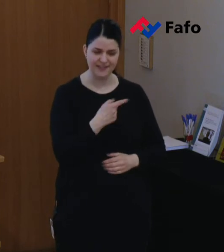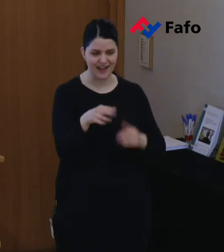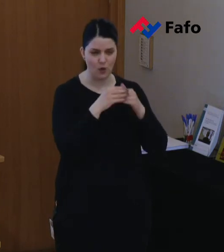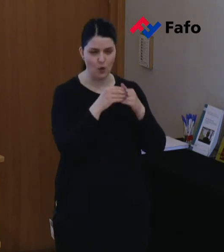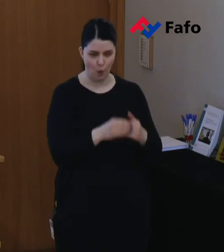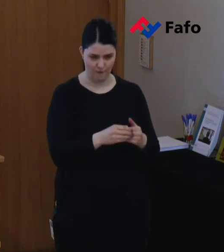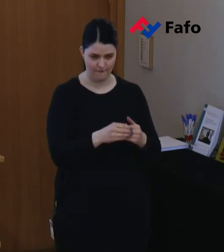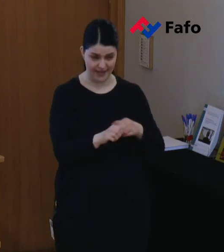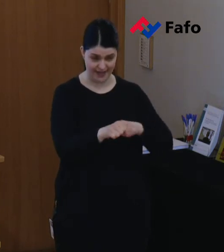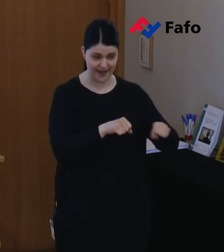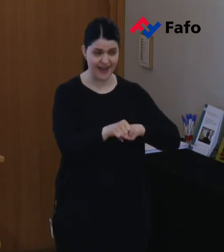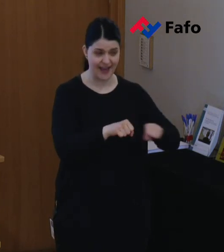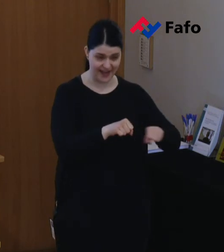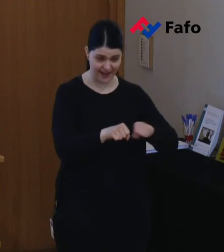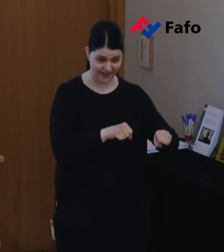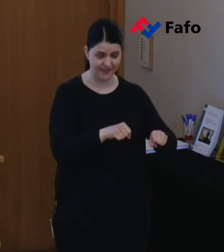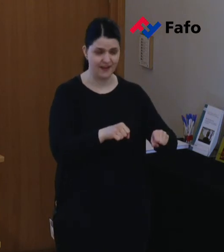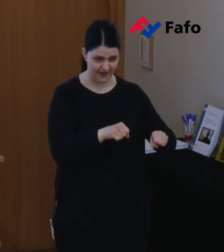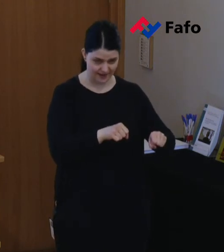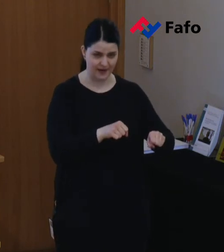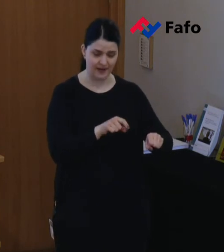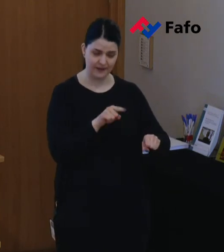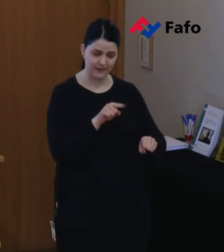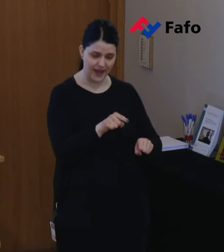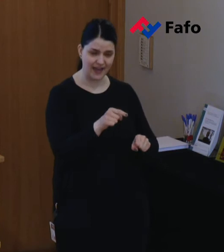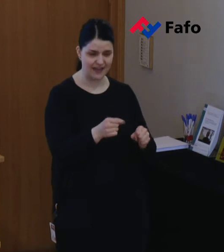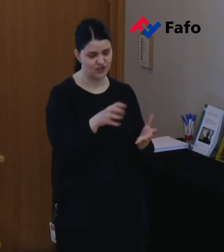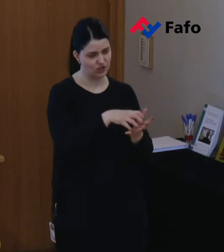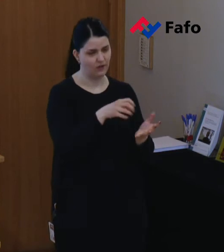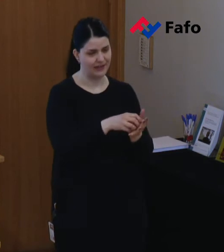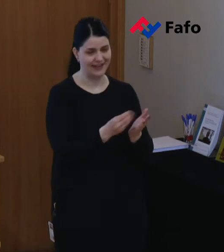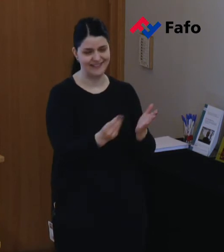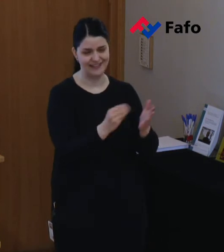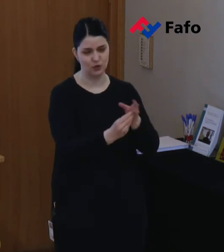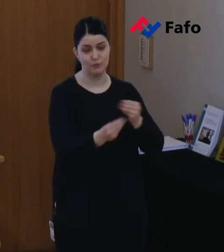også regjeringen at det vil være statlige tilskuddsmidler til